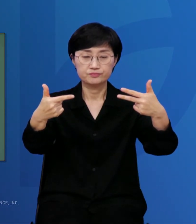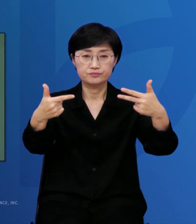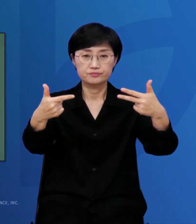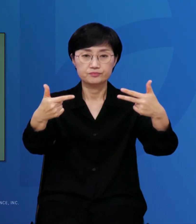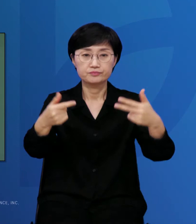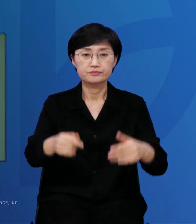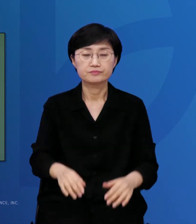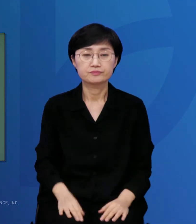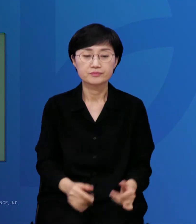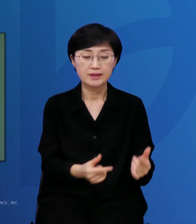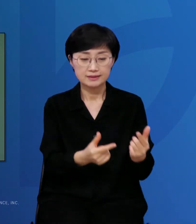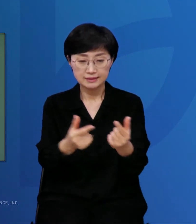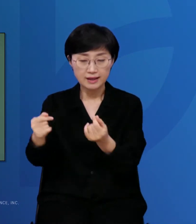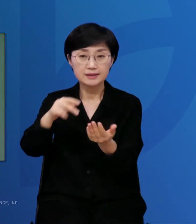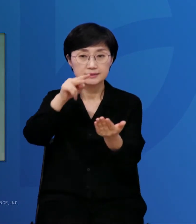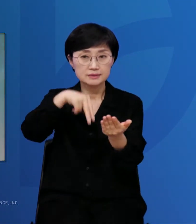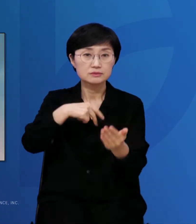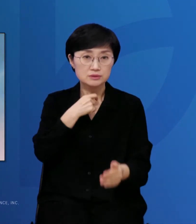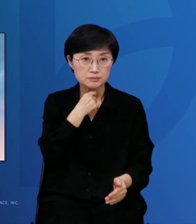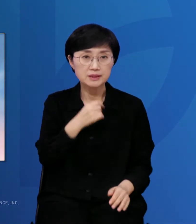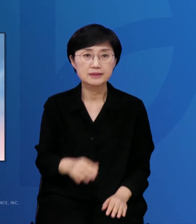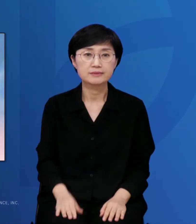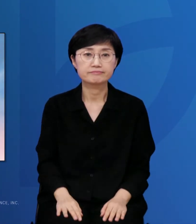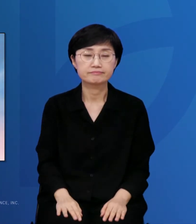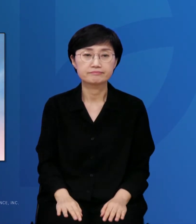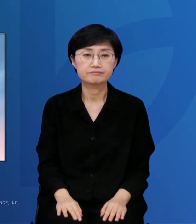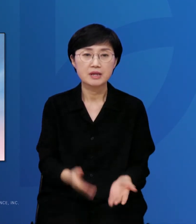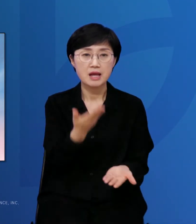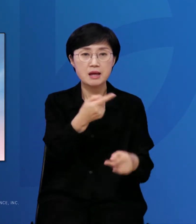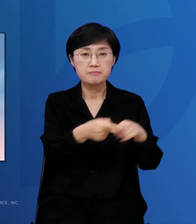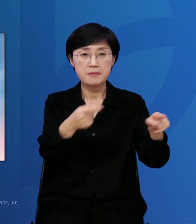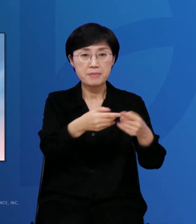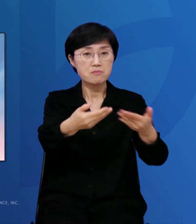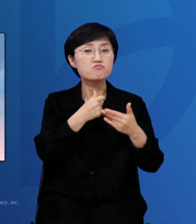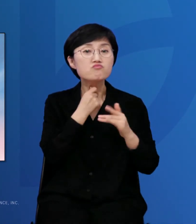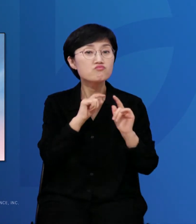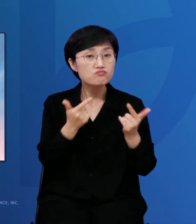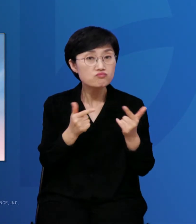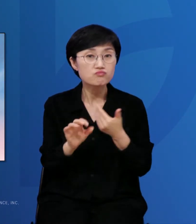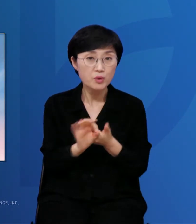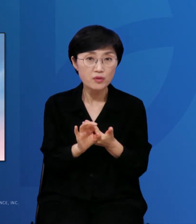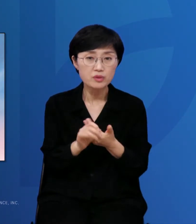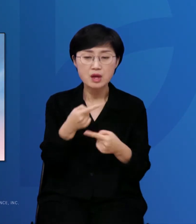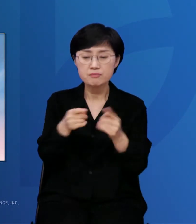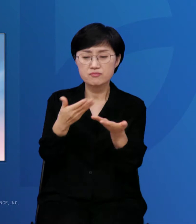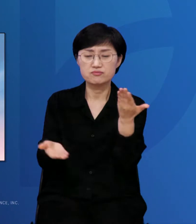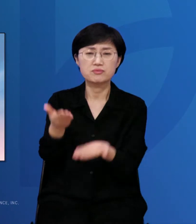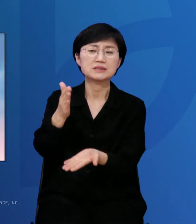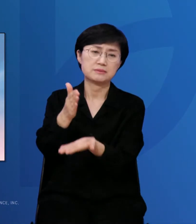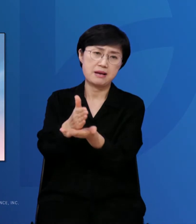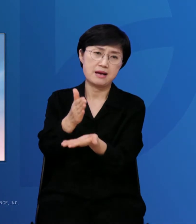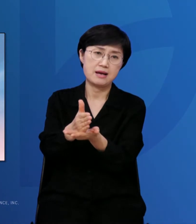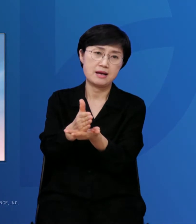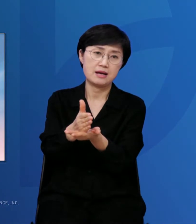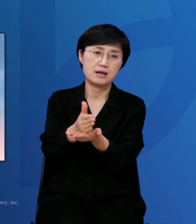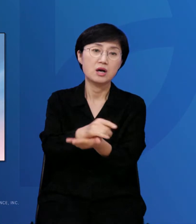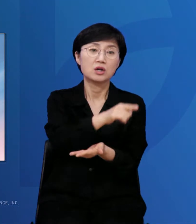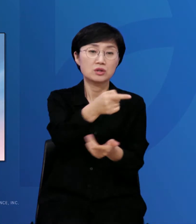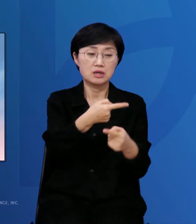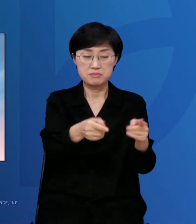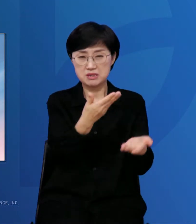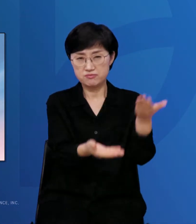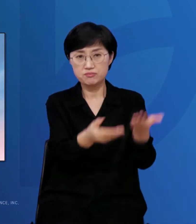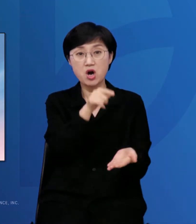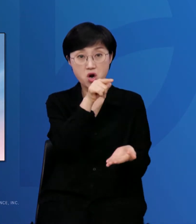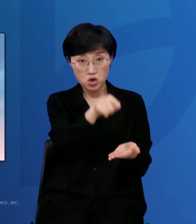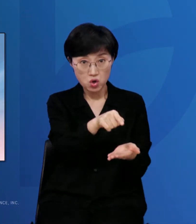今天神的话语是马太福音七章一到六节。 같이 합독하시겠습니다. 我们一同来读。 비판을 받지 아니하리거든 비판하지 말라. 너희가